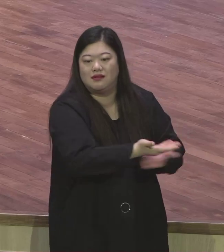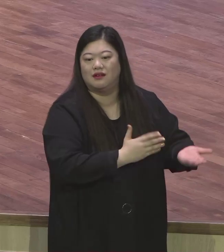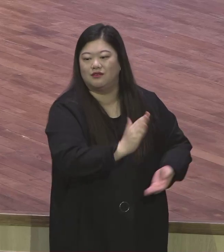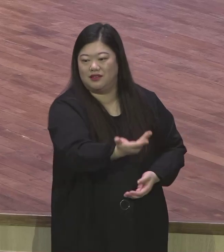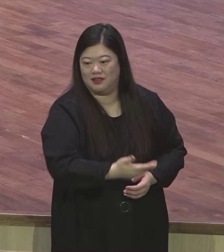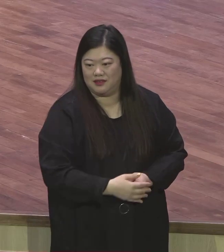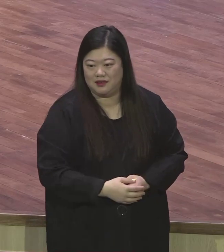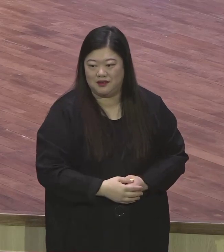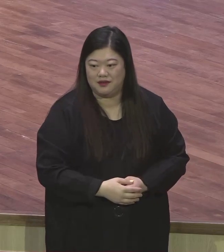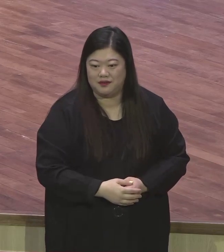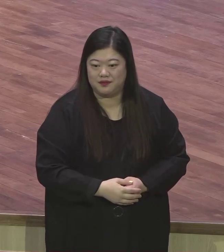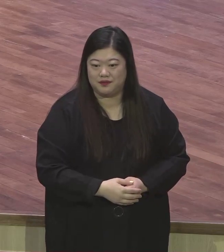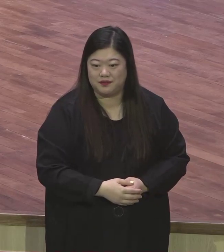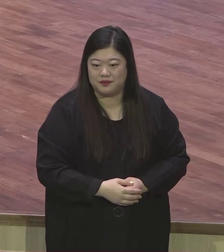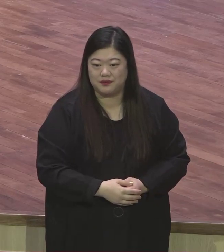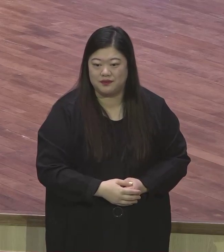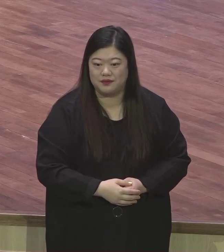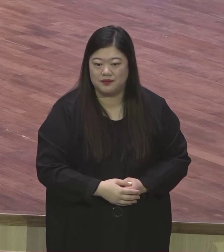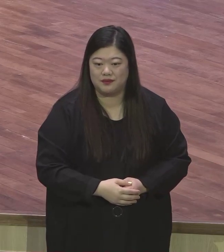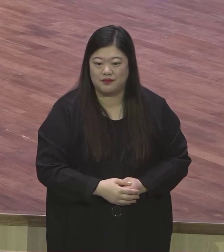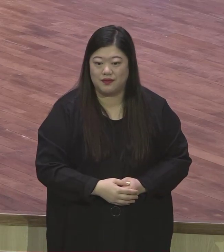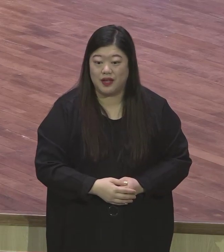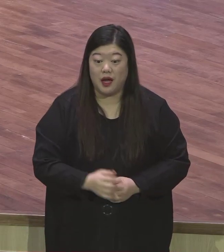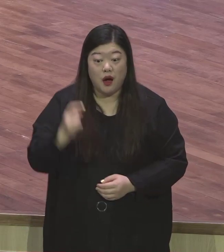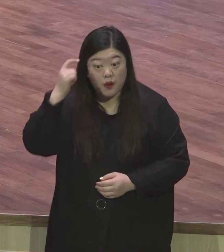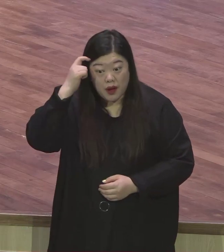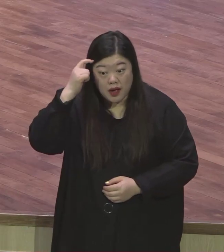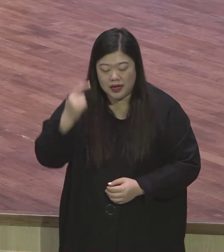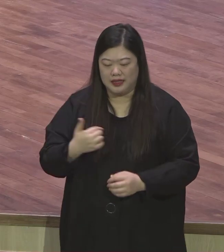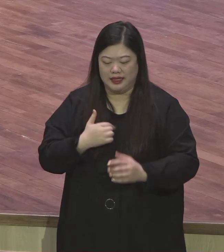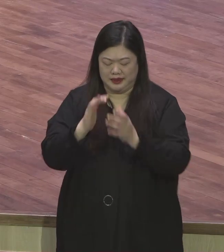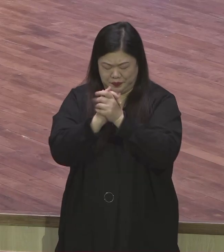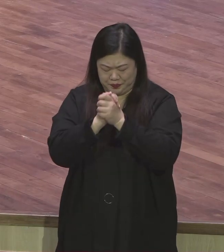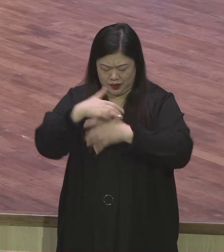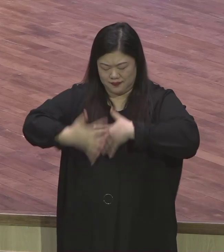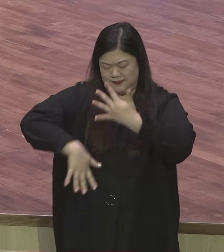여러분의 기도의 골방은 누구도 침범할 수 없는 주님과 나와의 침실입니다.